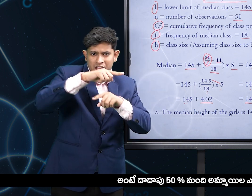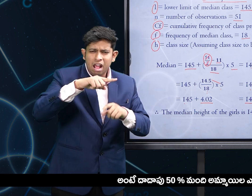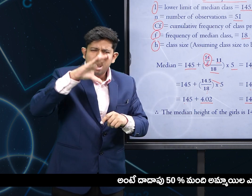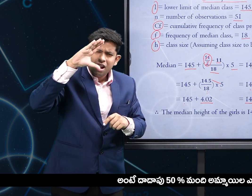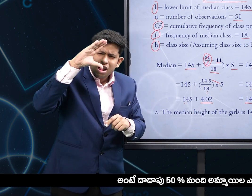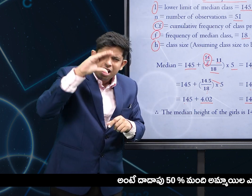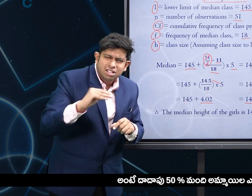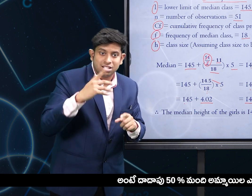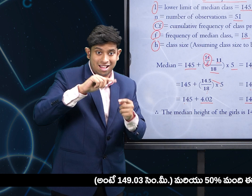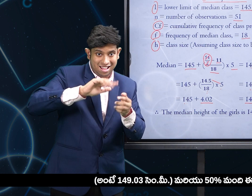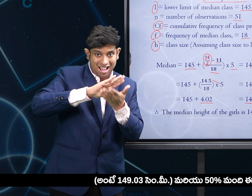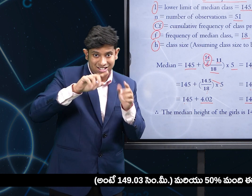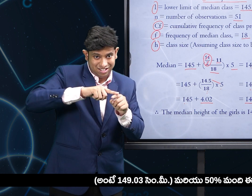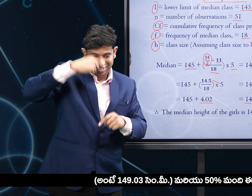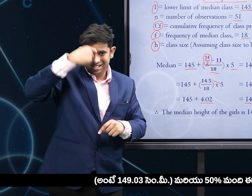కంటే తక్కువ, అంటే